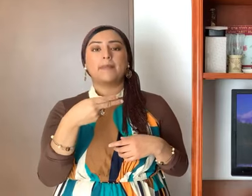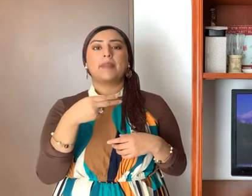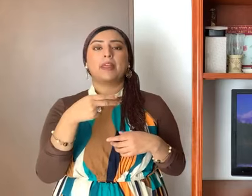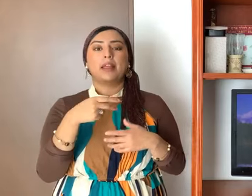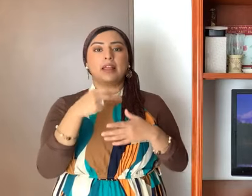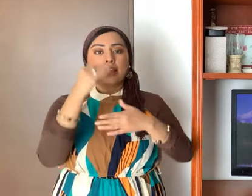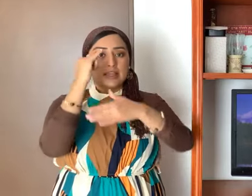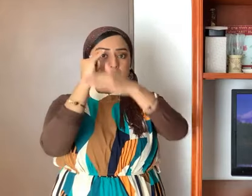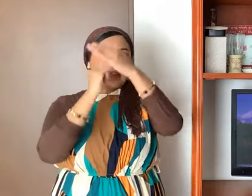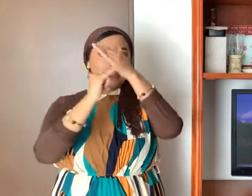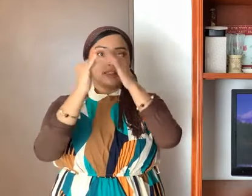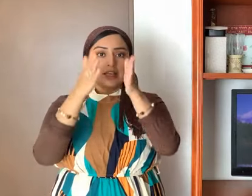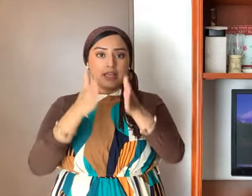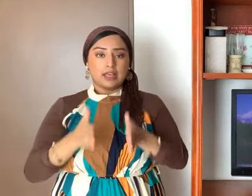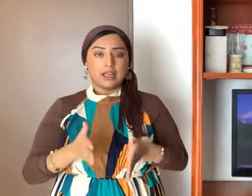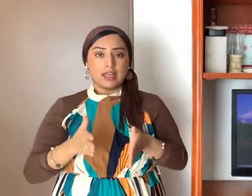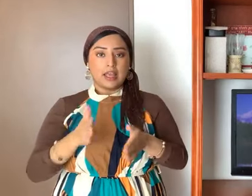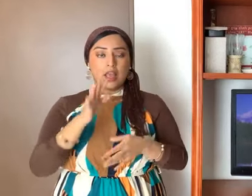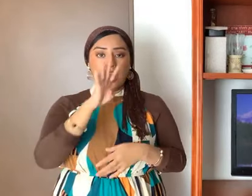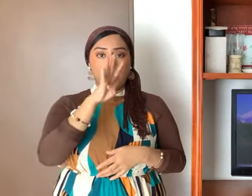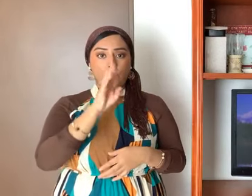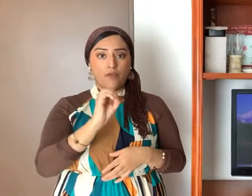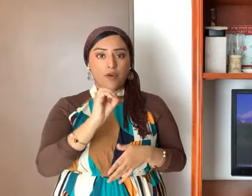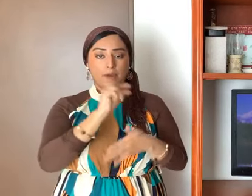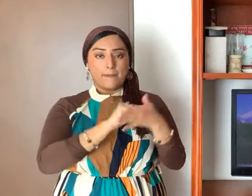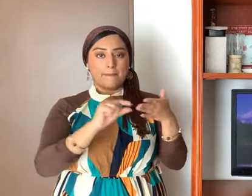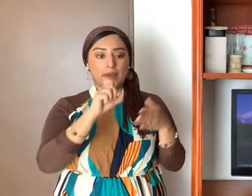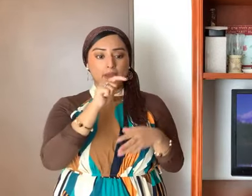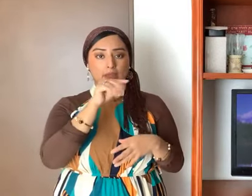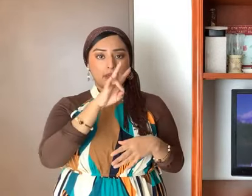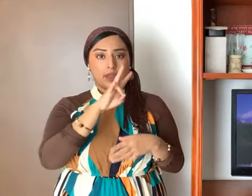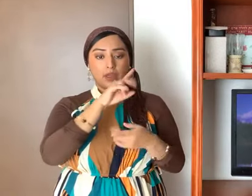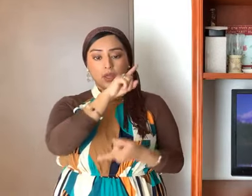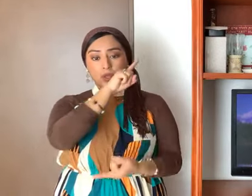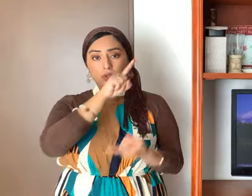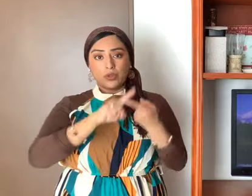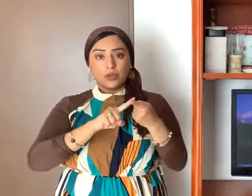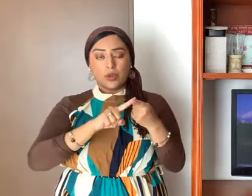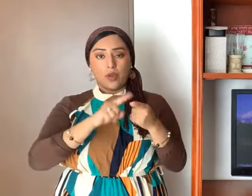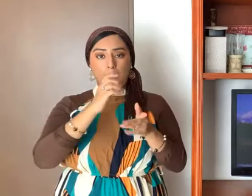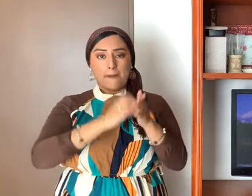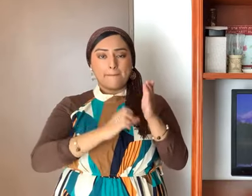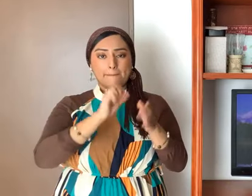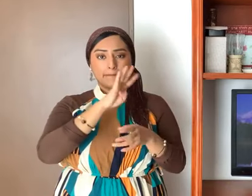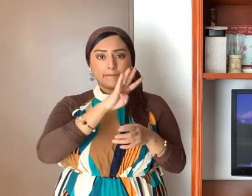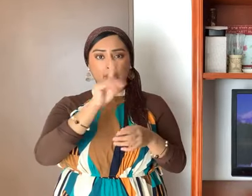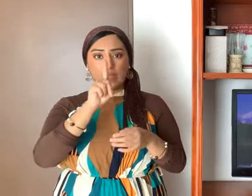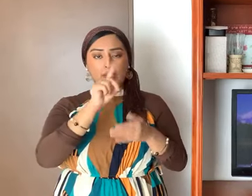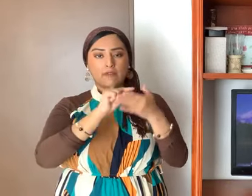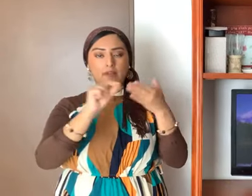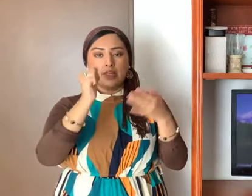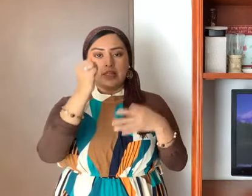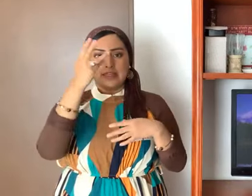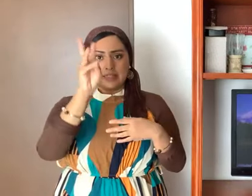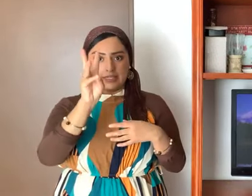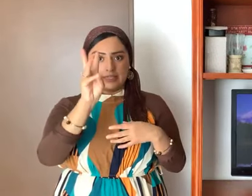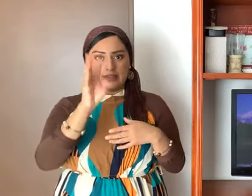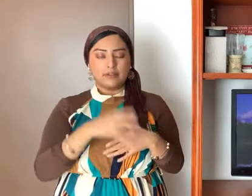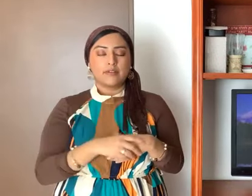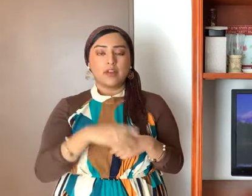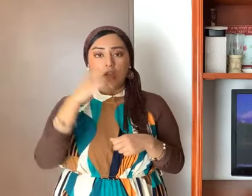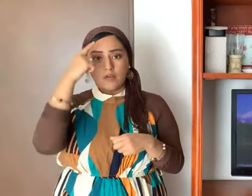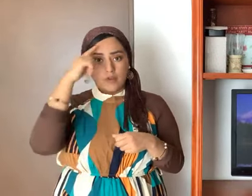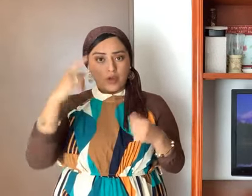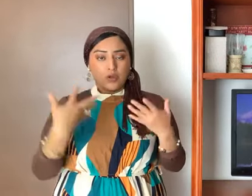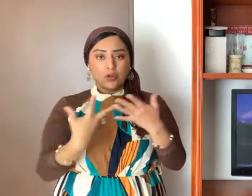es Isaías 40, verso 27, hasta el capítulo 41, verso 16. Para